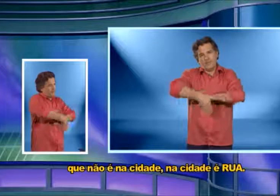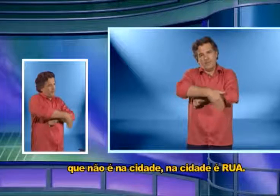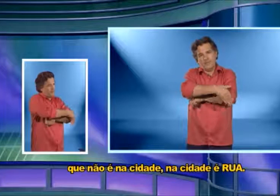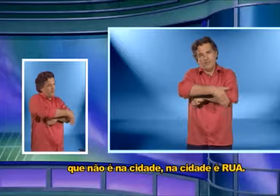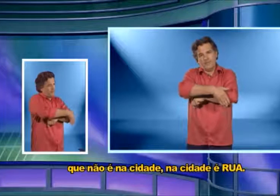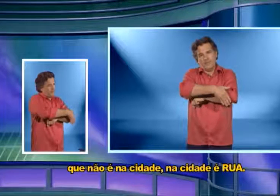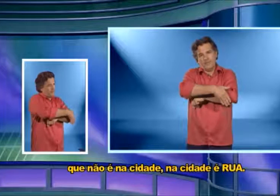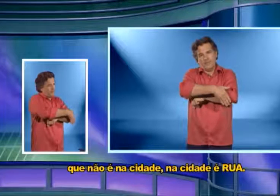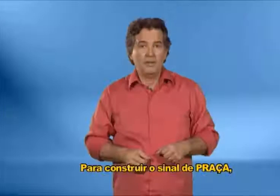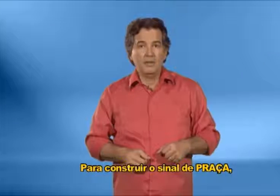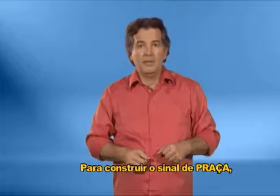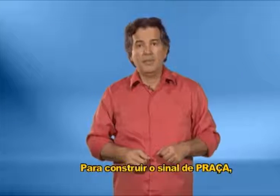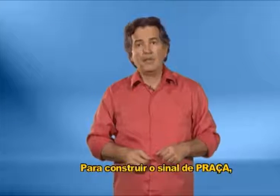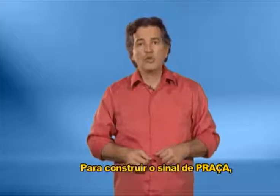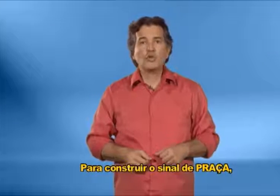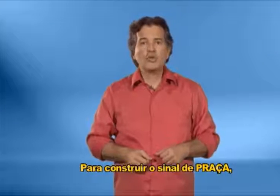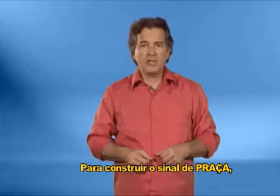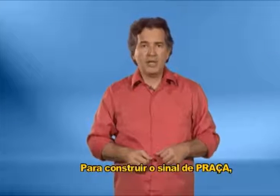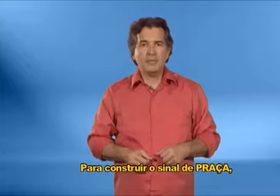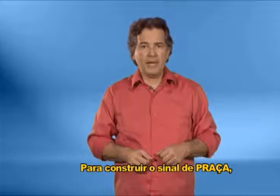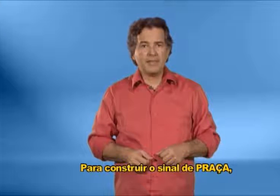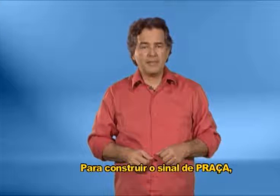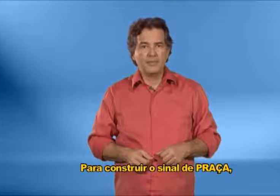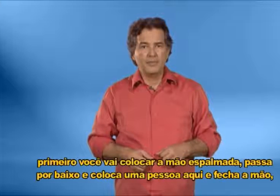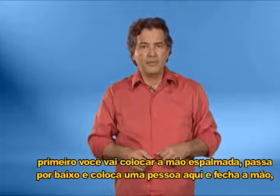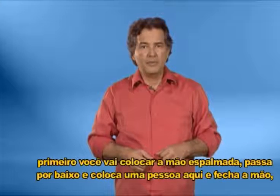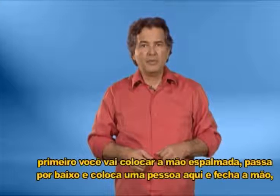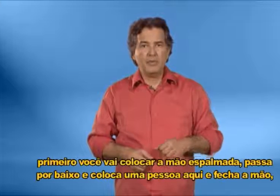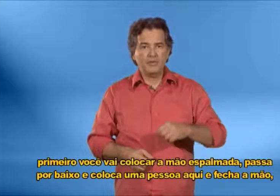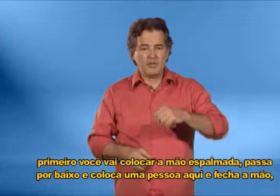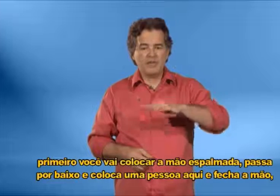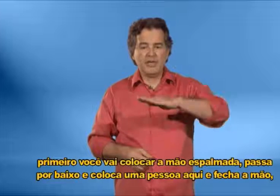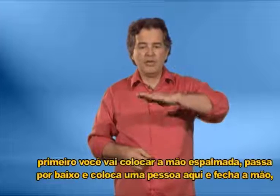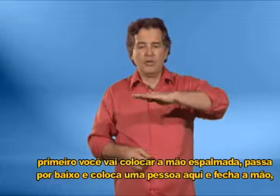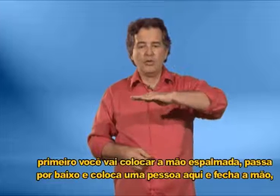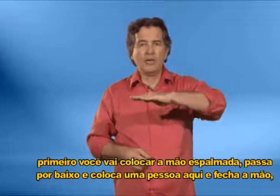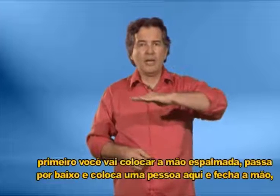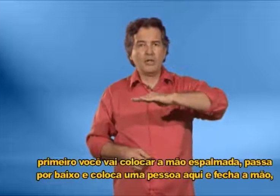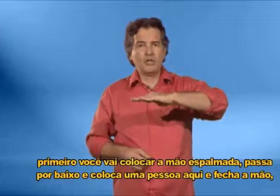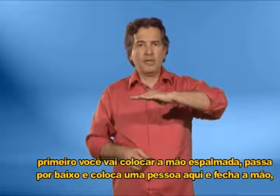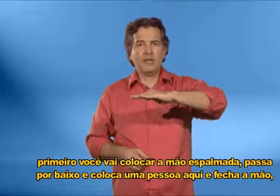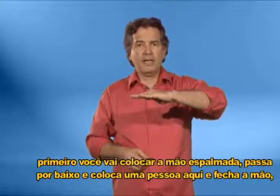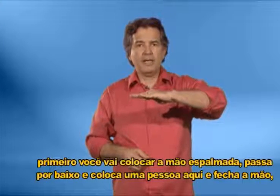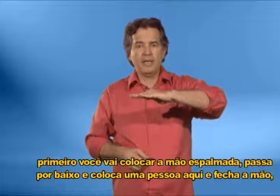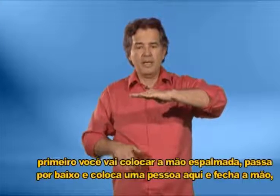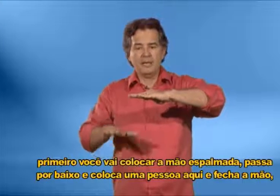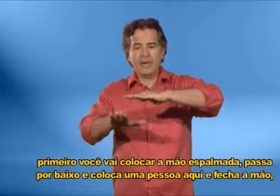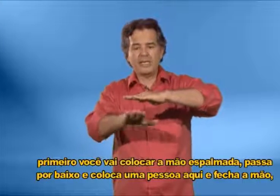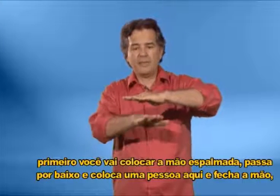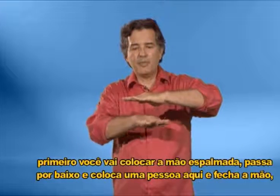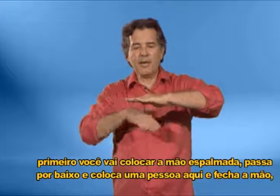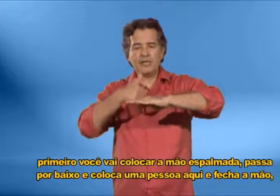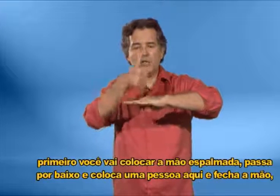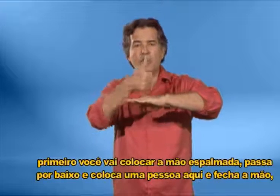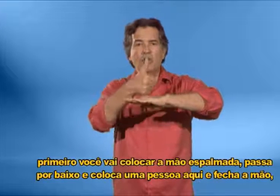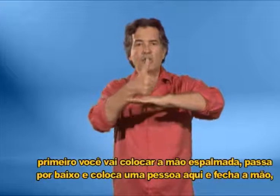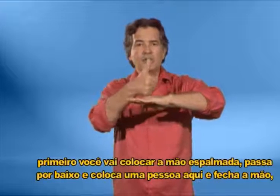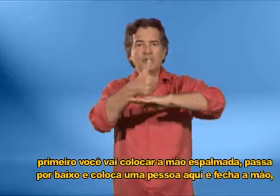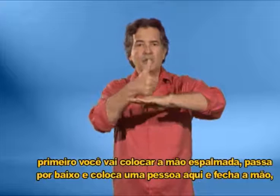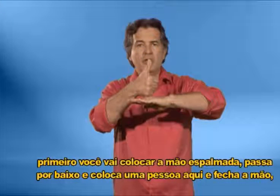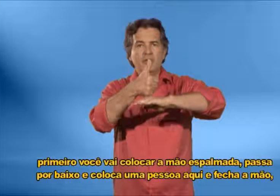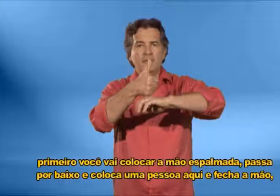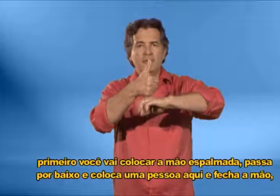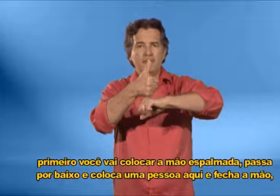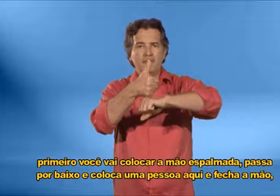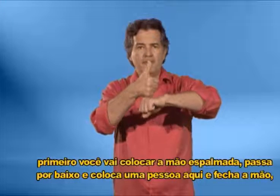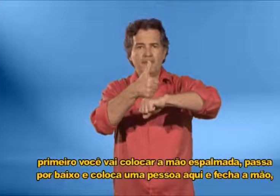rua. Para construir o sinal de praça, primeiro você vai colocar a mão espalmada, passa por baixo e coloca uma